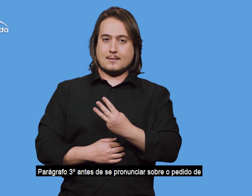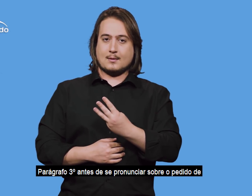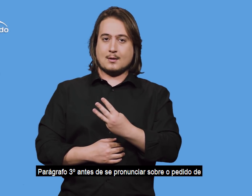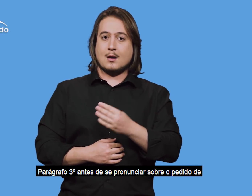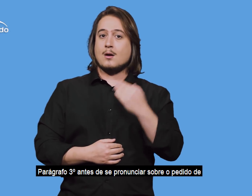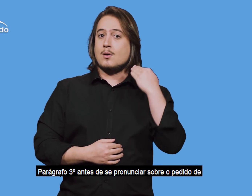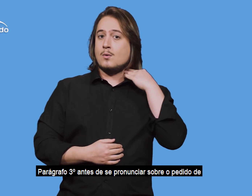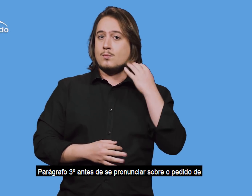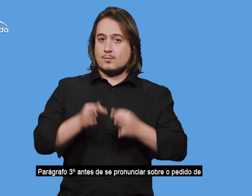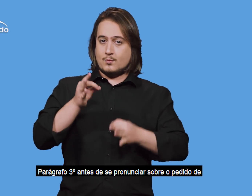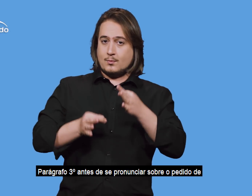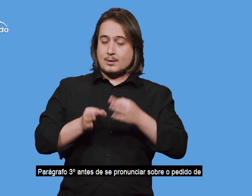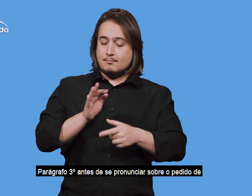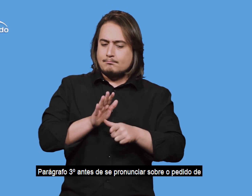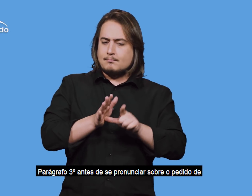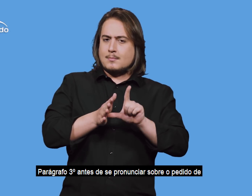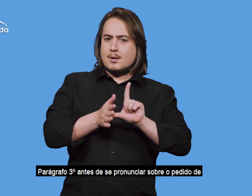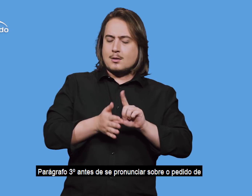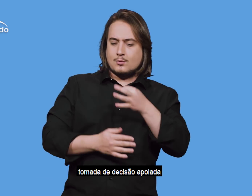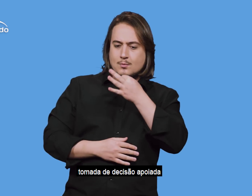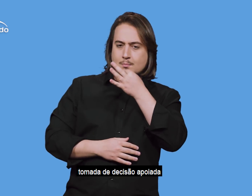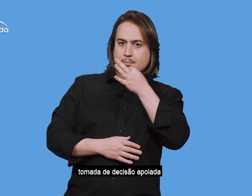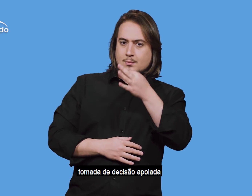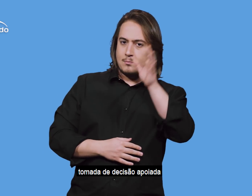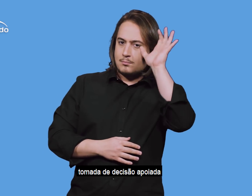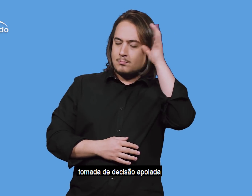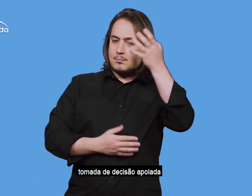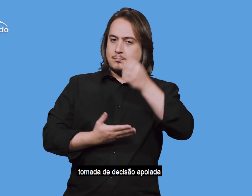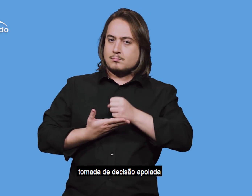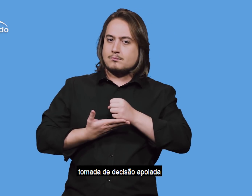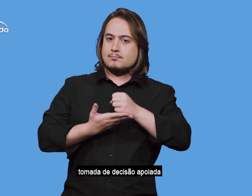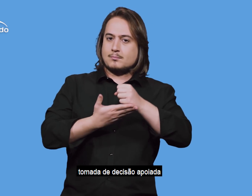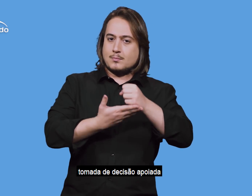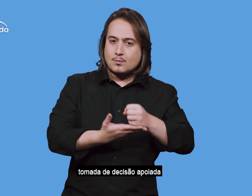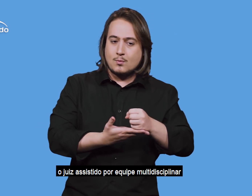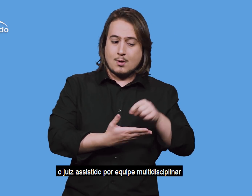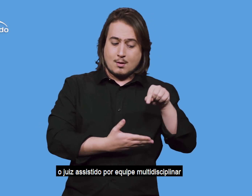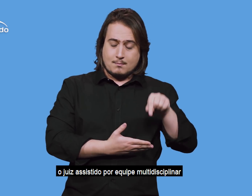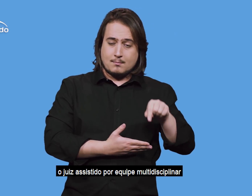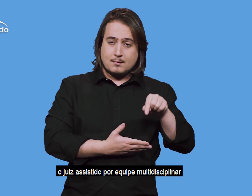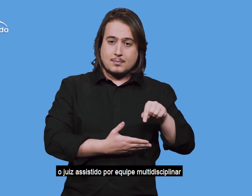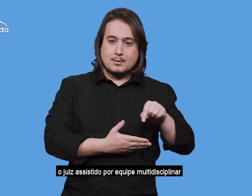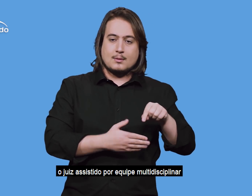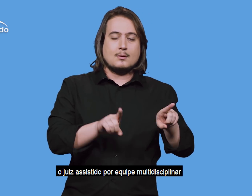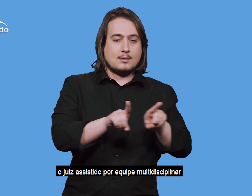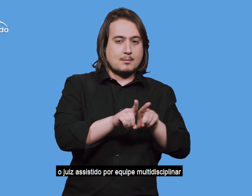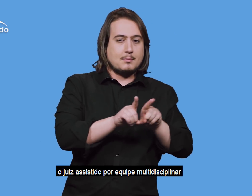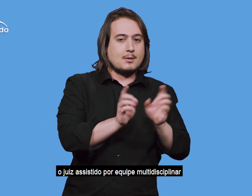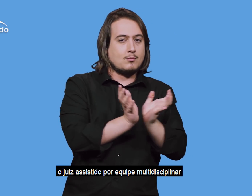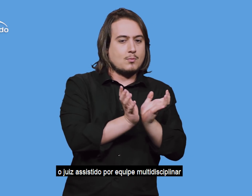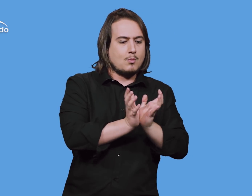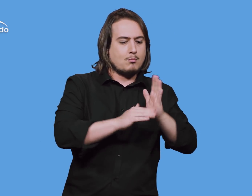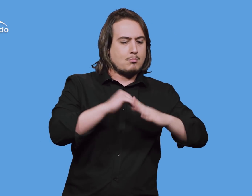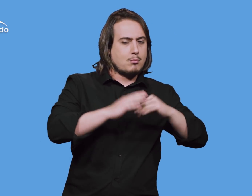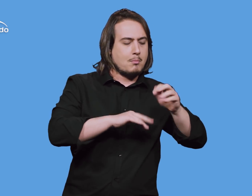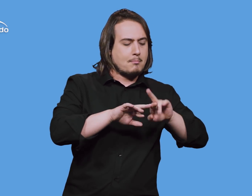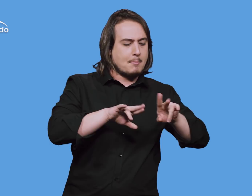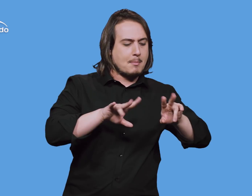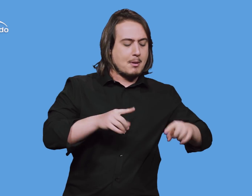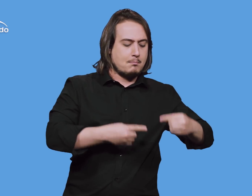de se pronunciar sobre o pedido de tomada de decisão apoiada o juiz assistido por equipe multidisciplinar após